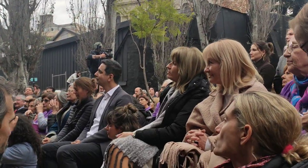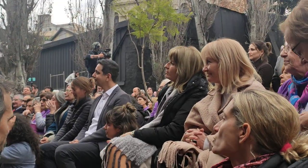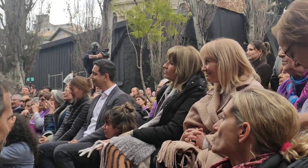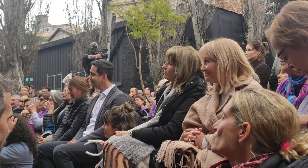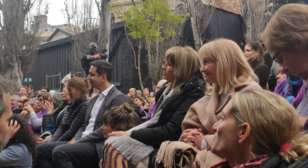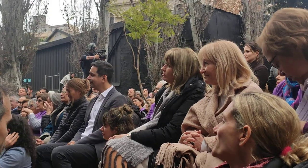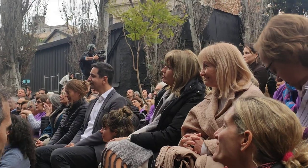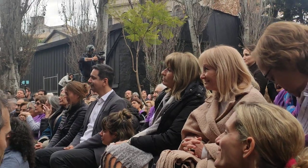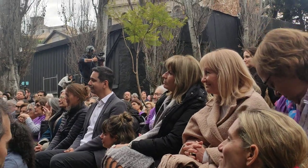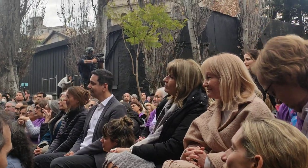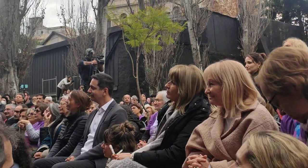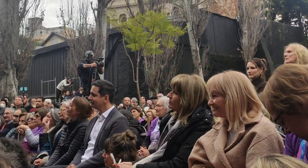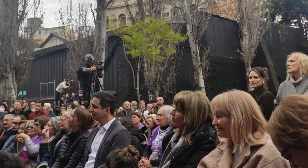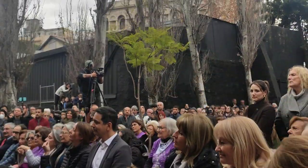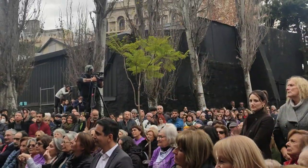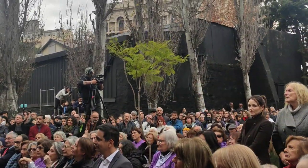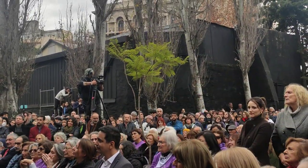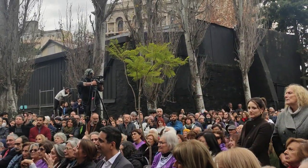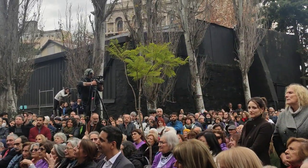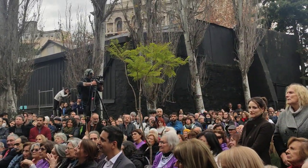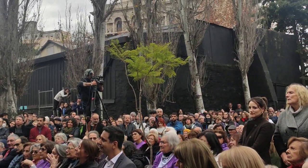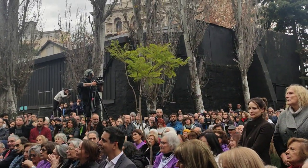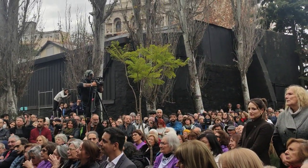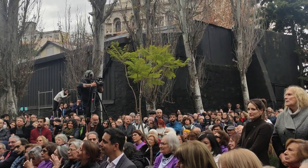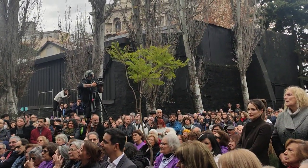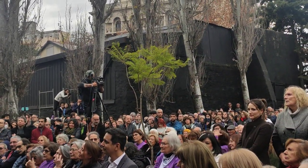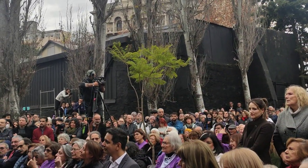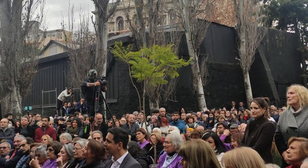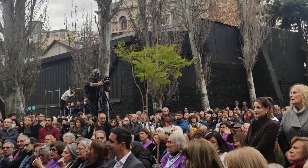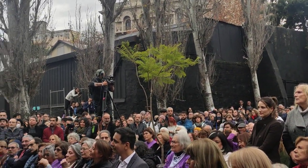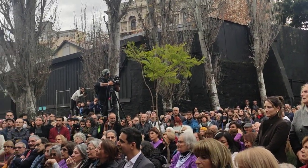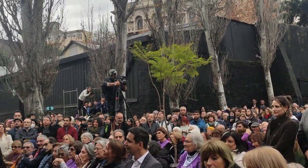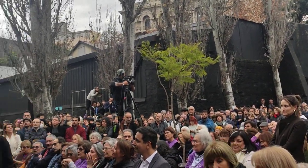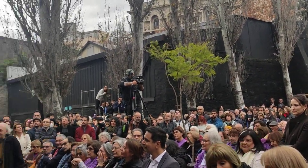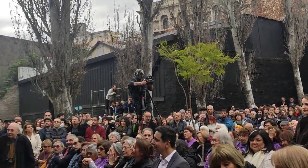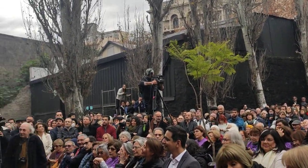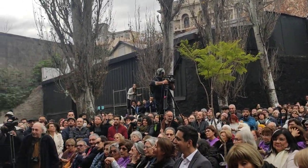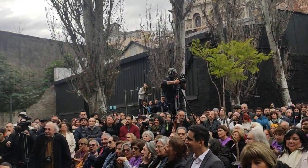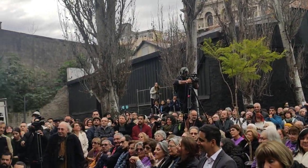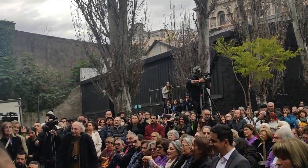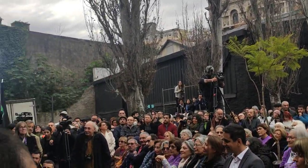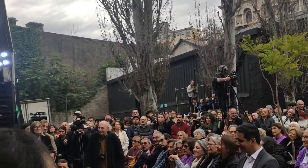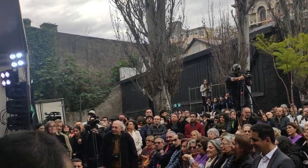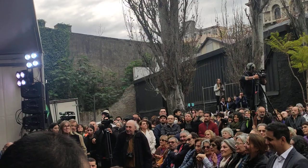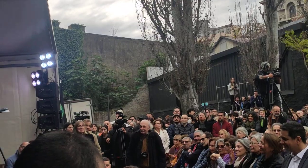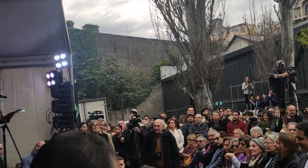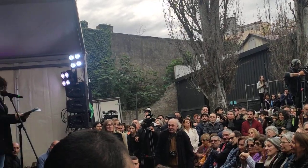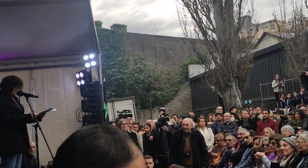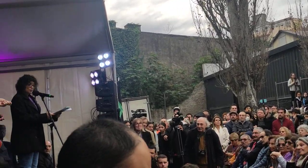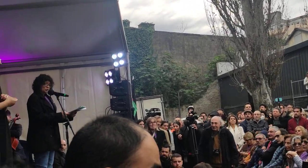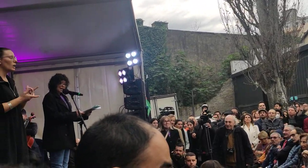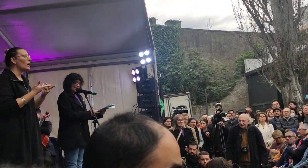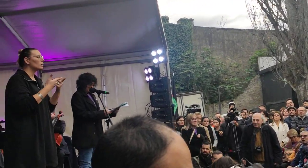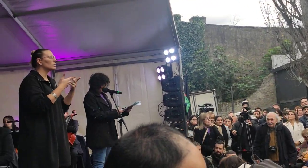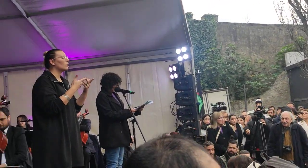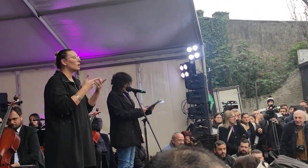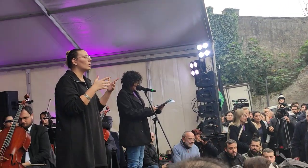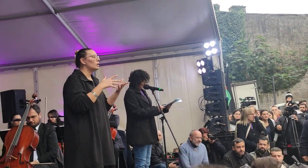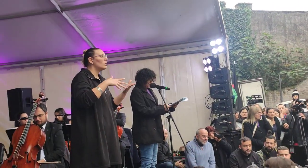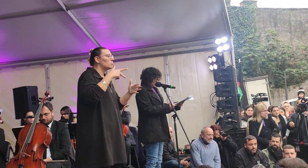Bueno, dando comienzo formal, ahora que fue informal, a esta